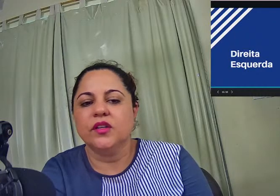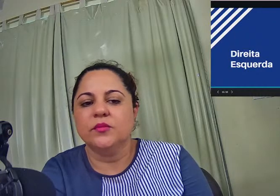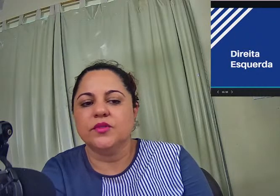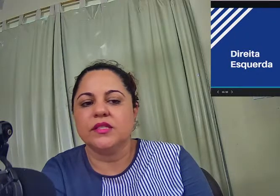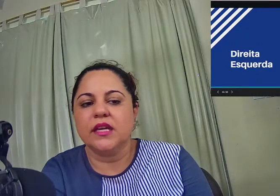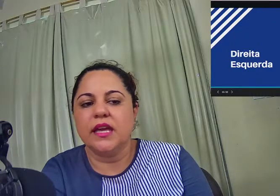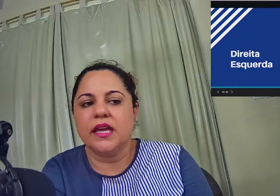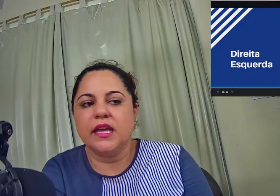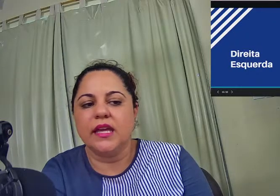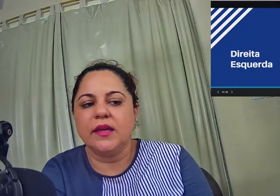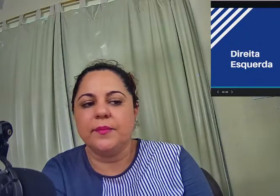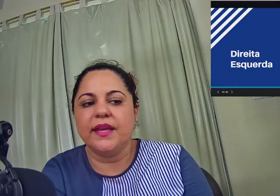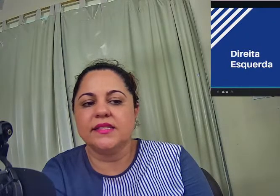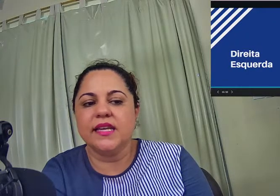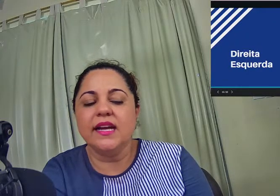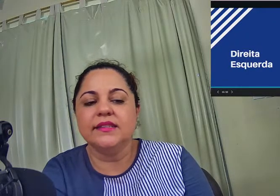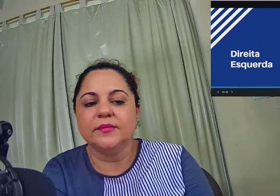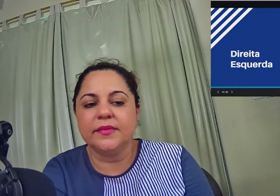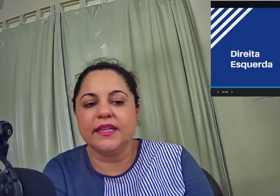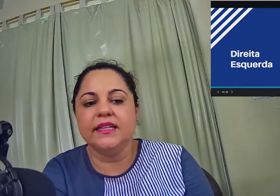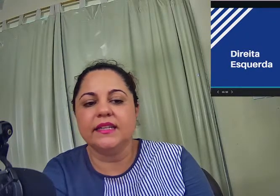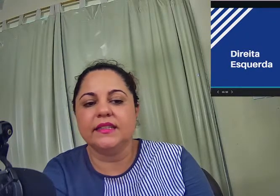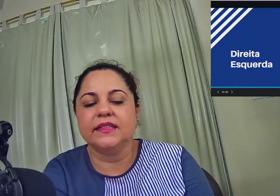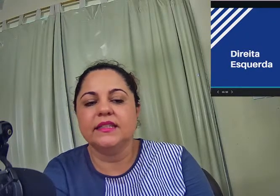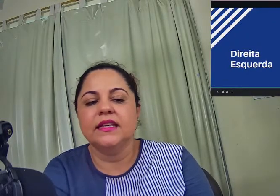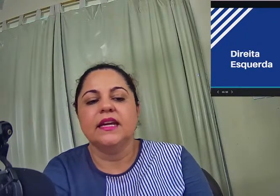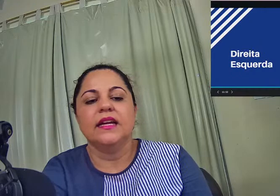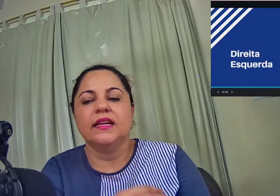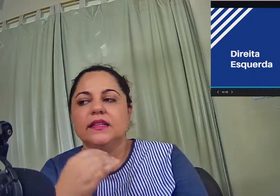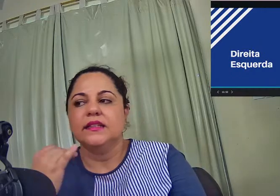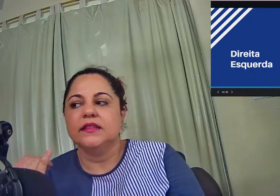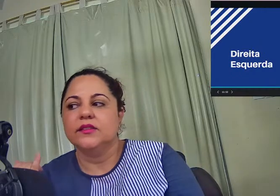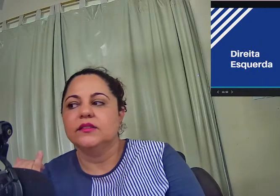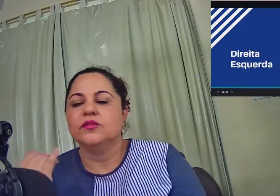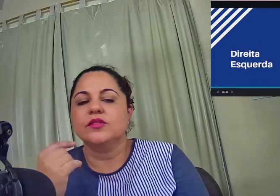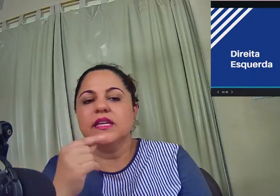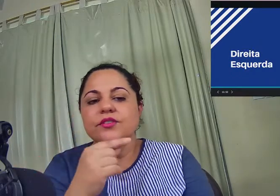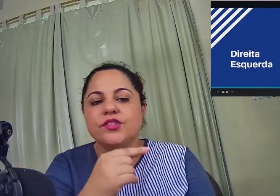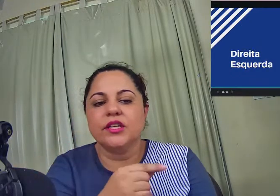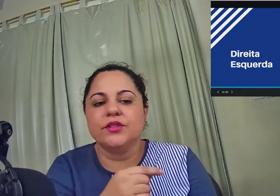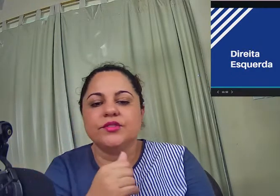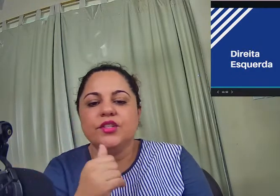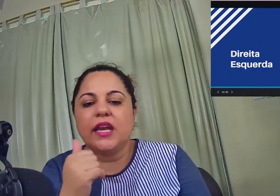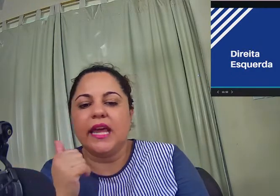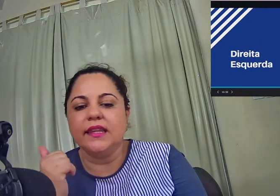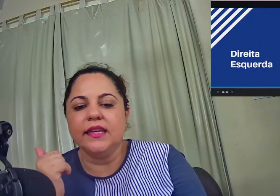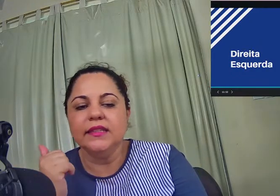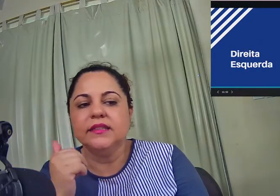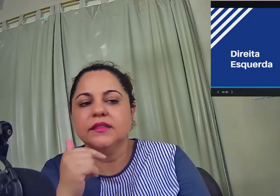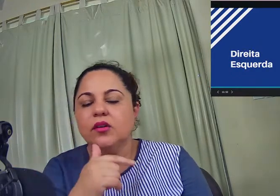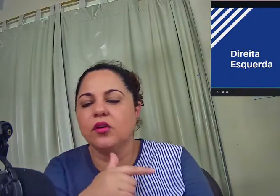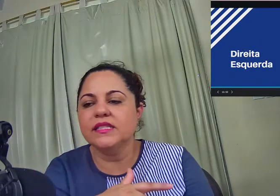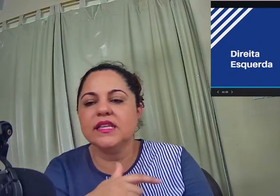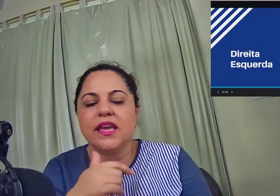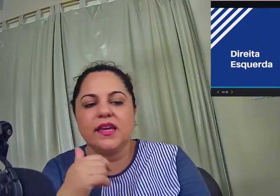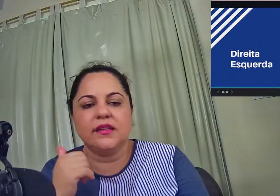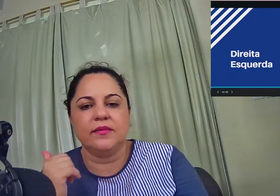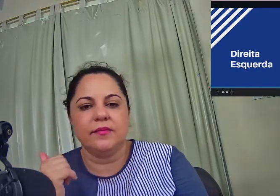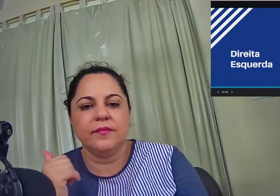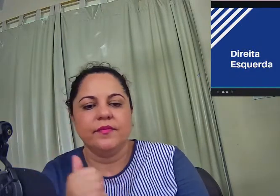vamos pensar também no sentido direita ou esquerda.